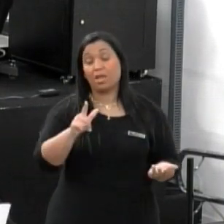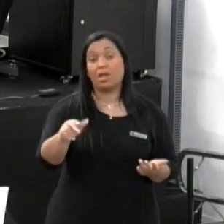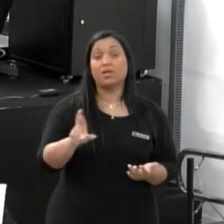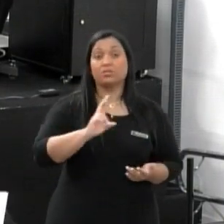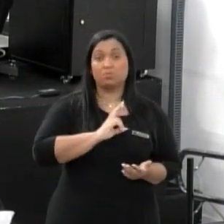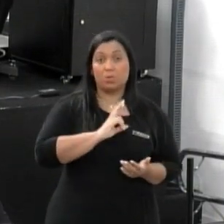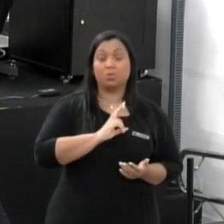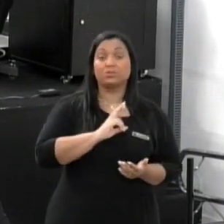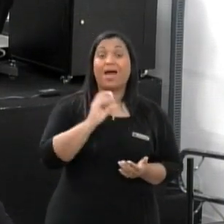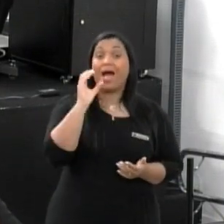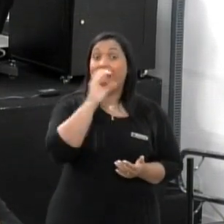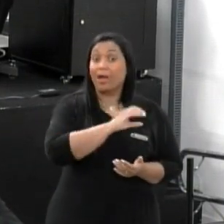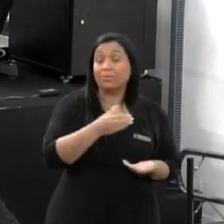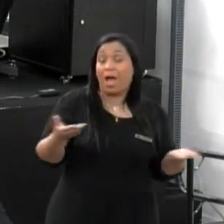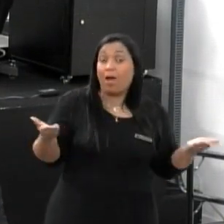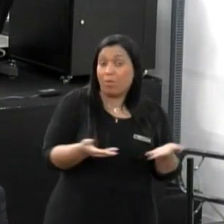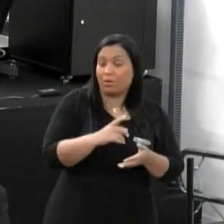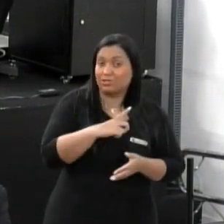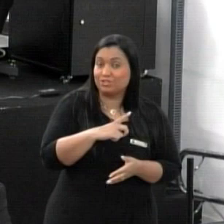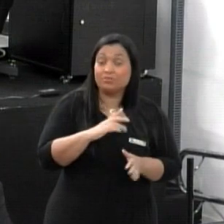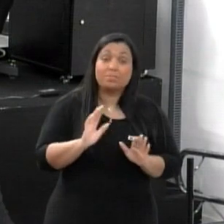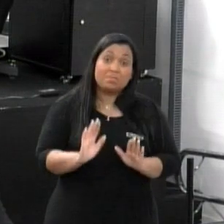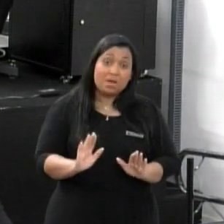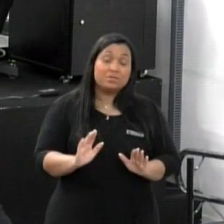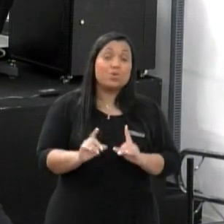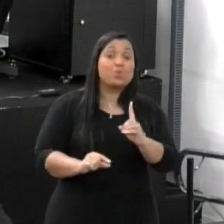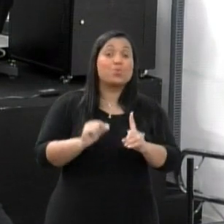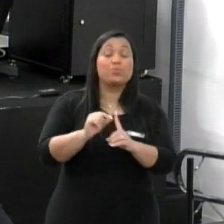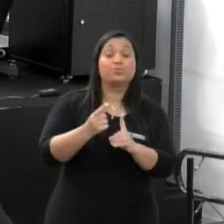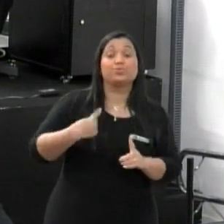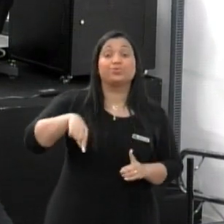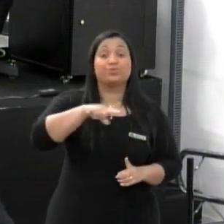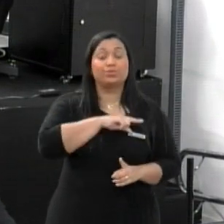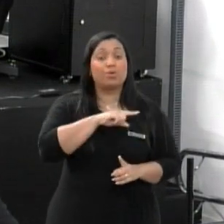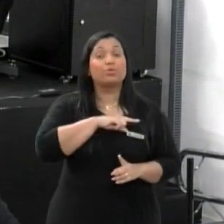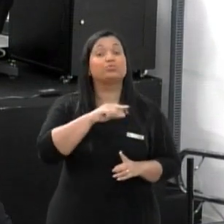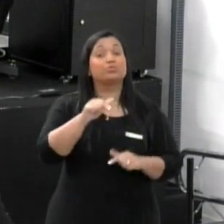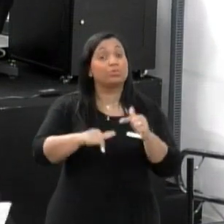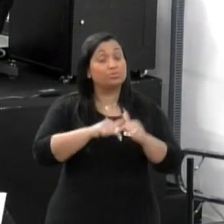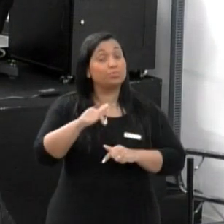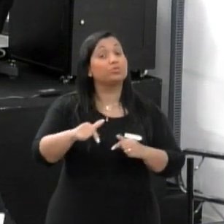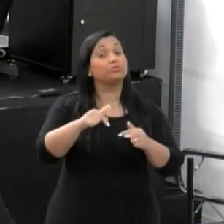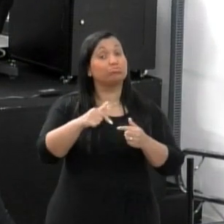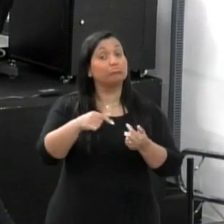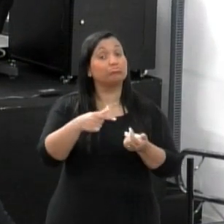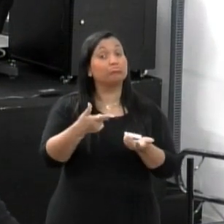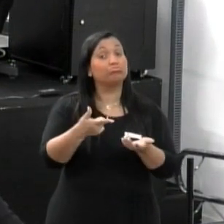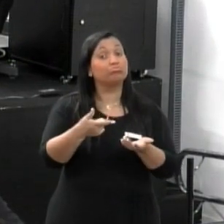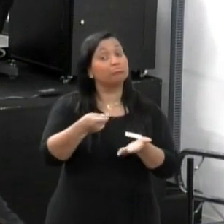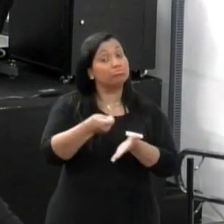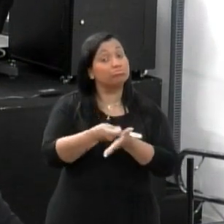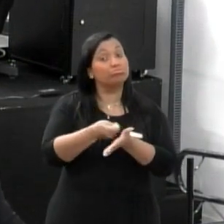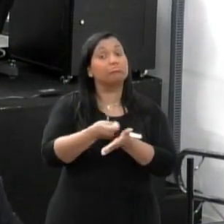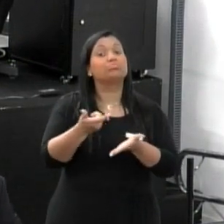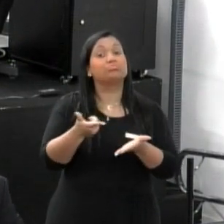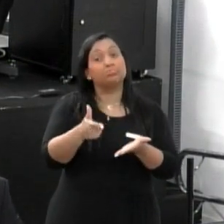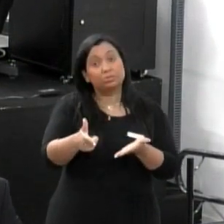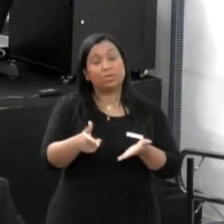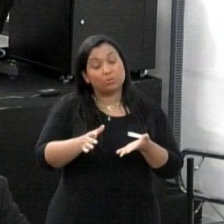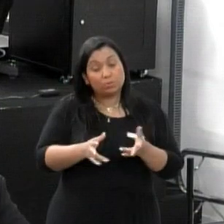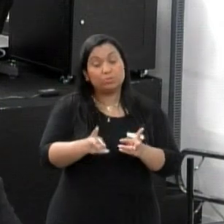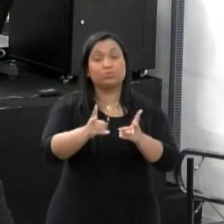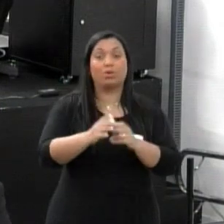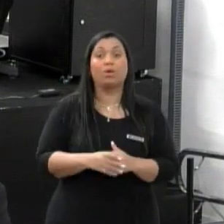que eu tive de imediato porém é a nosso objetivo é o nosso serviço é a nossa obrigação da sequência e cobrando isso aí